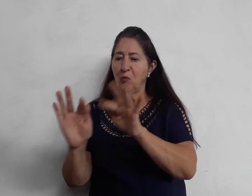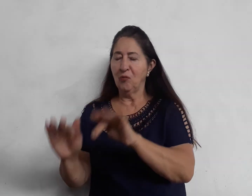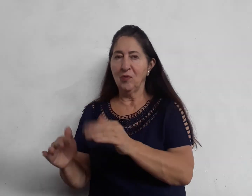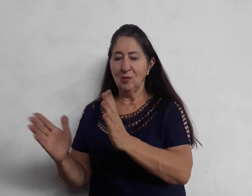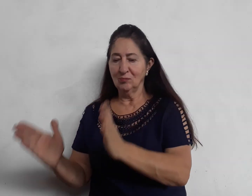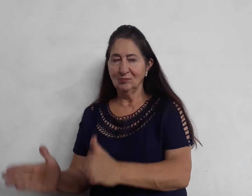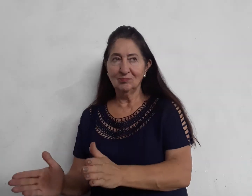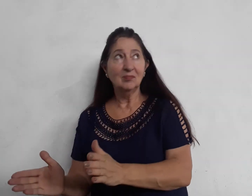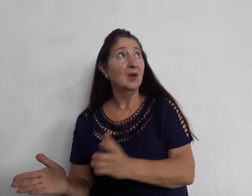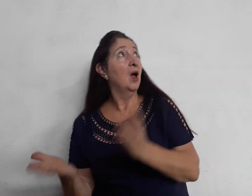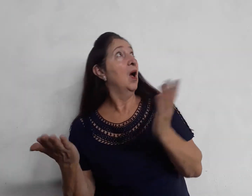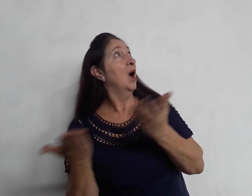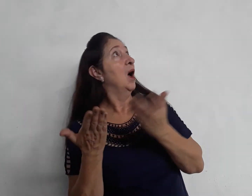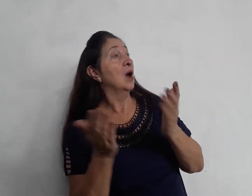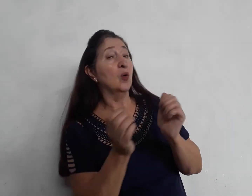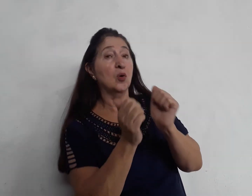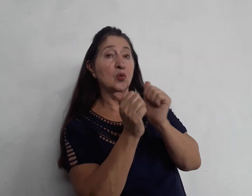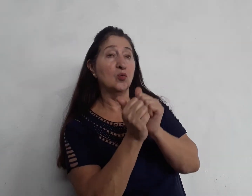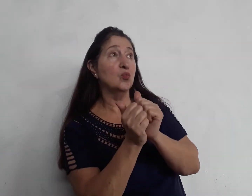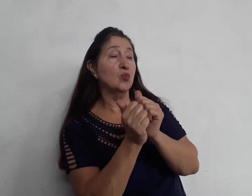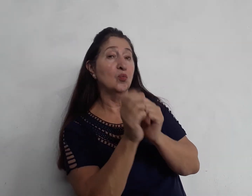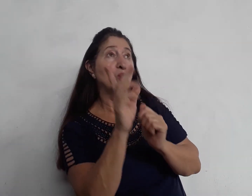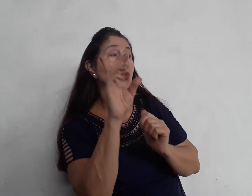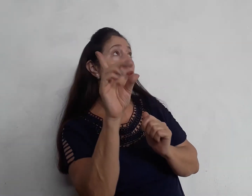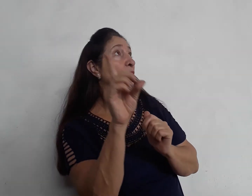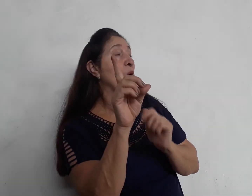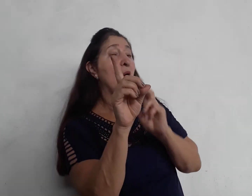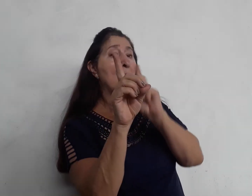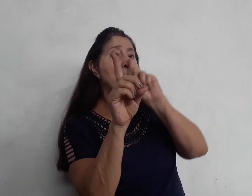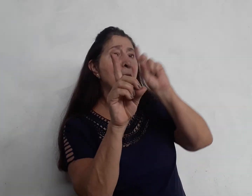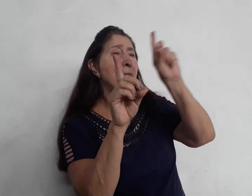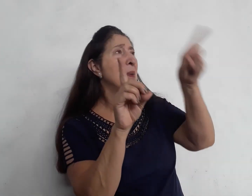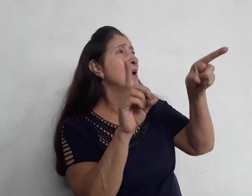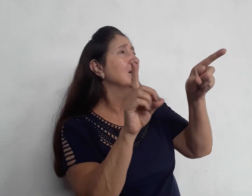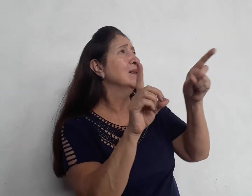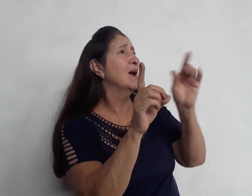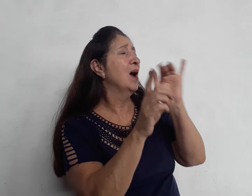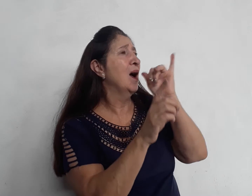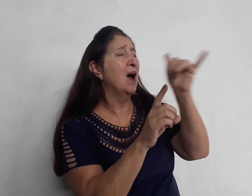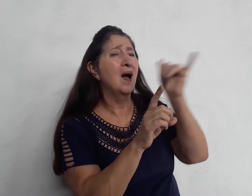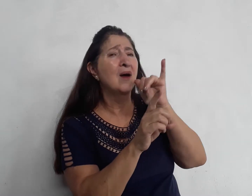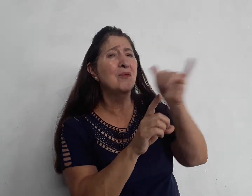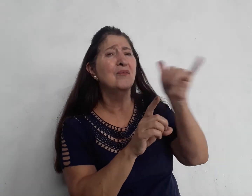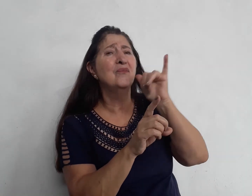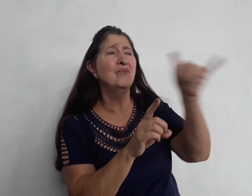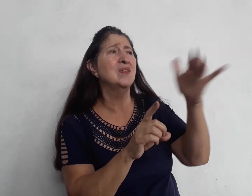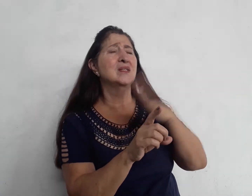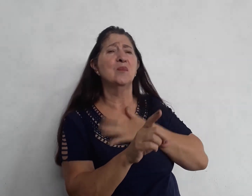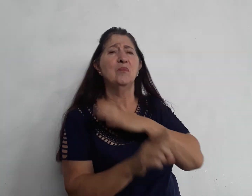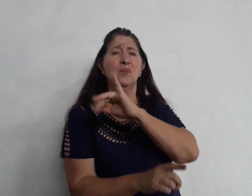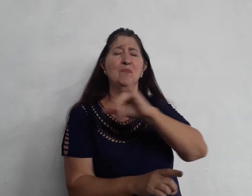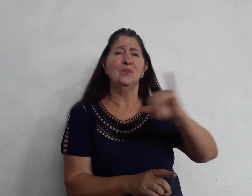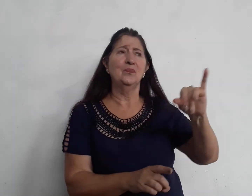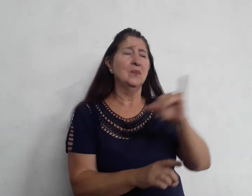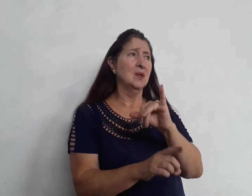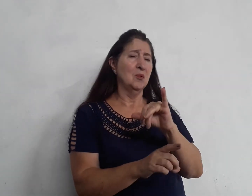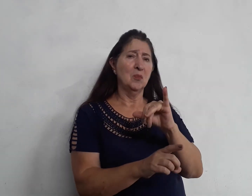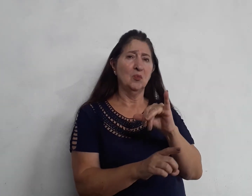lembra. Manda avisar meus irmãos. E Jesus e Abraão diz: